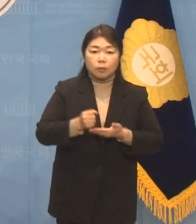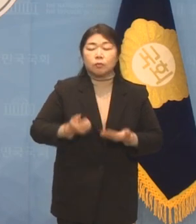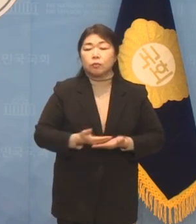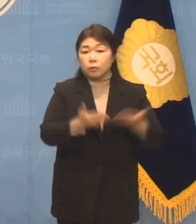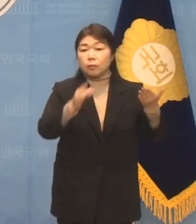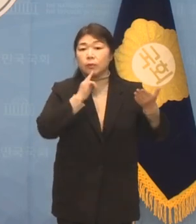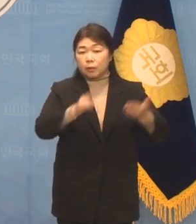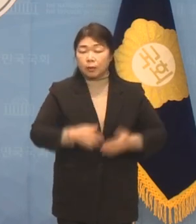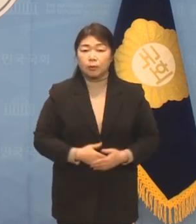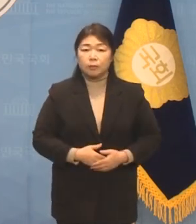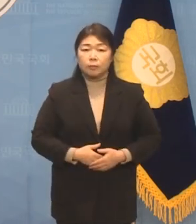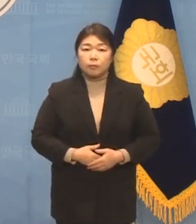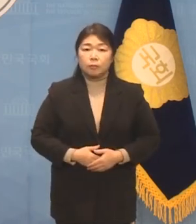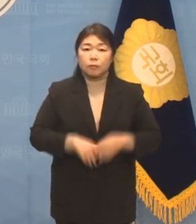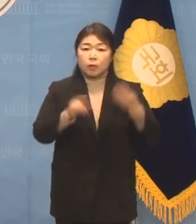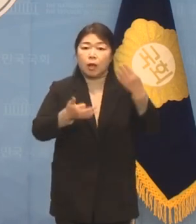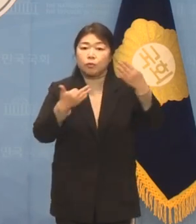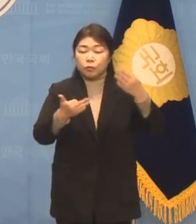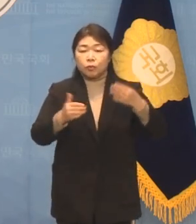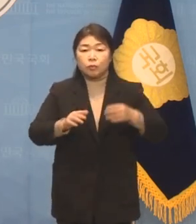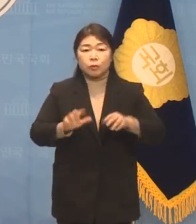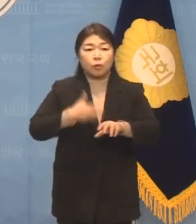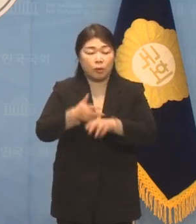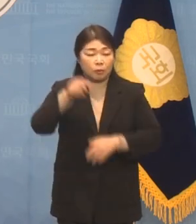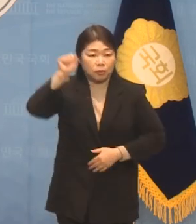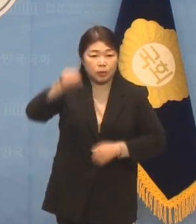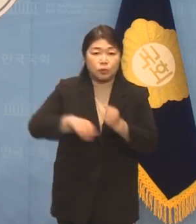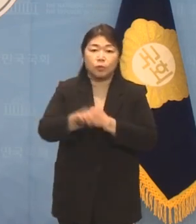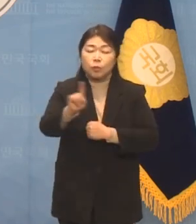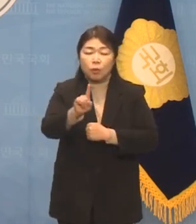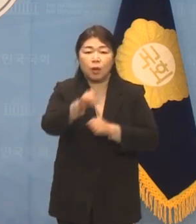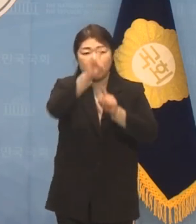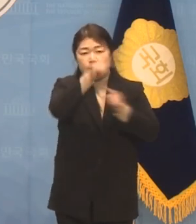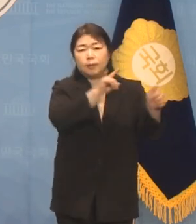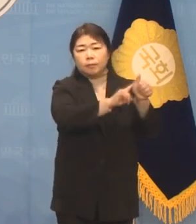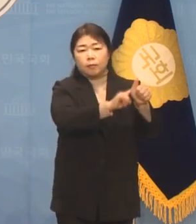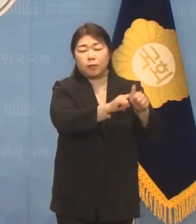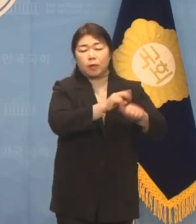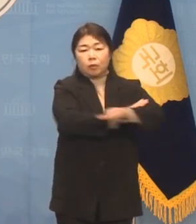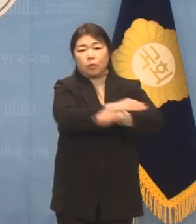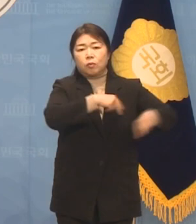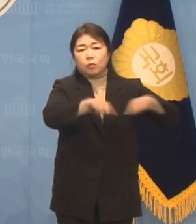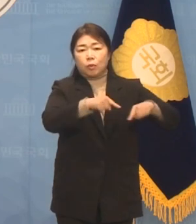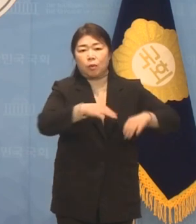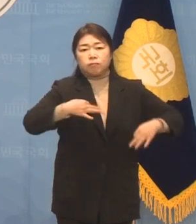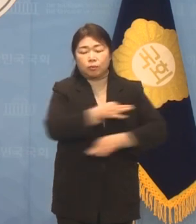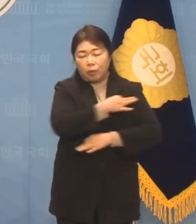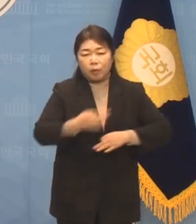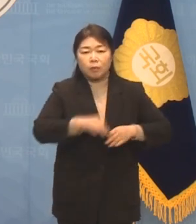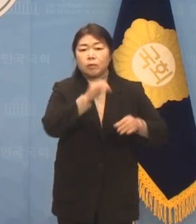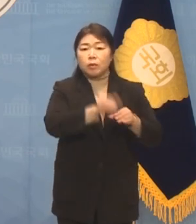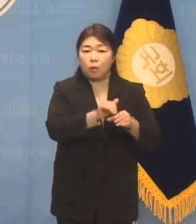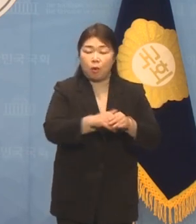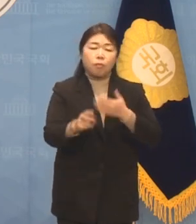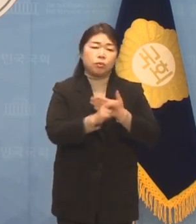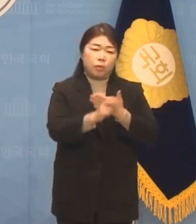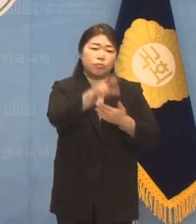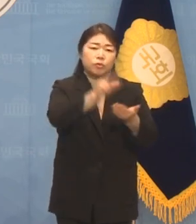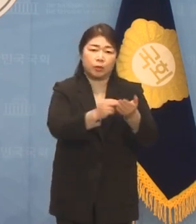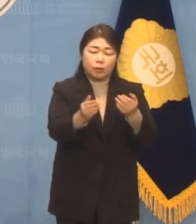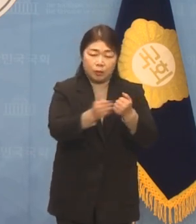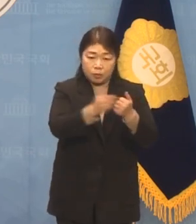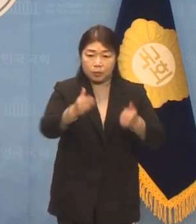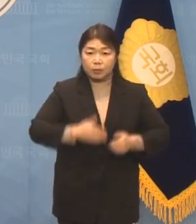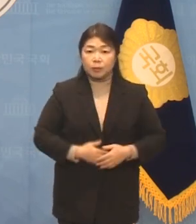배경이 된 불의가 바로 이승만 정권의 독재와 부정선거, 부정부패입니다. 이승만 전